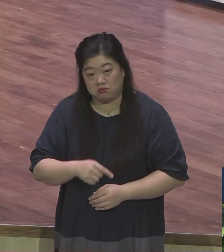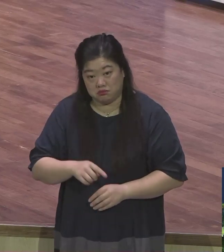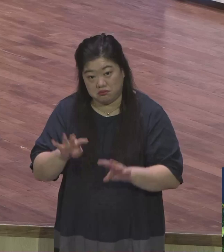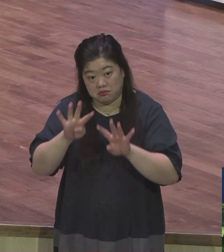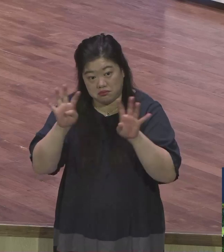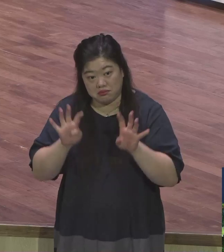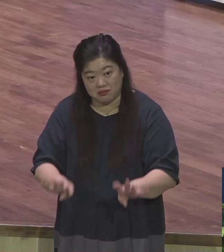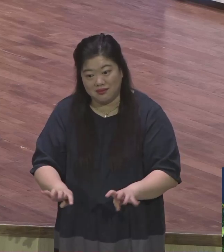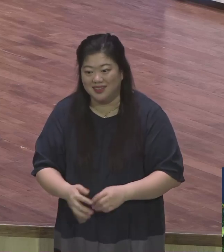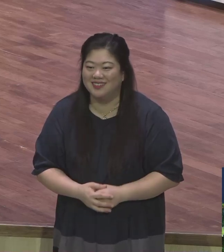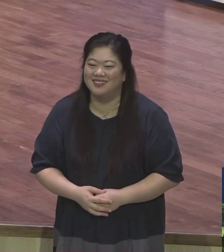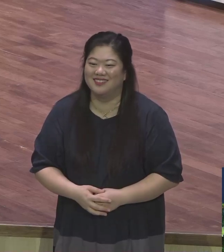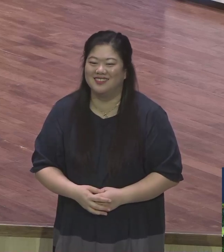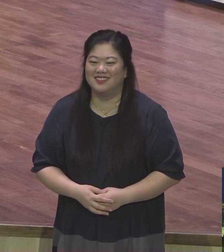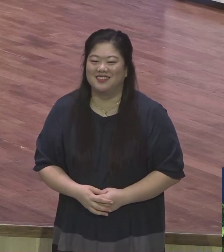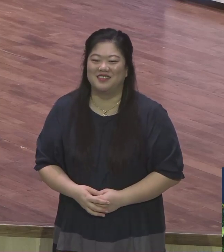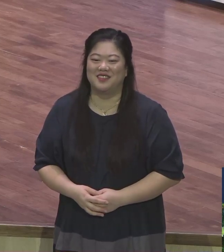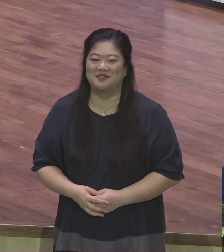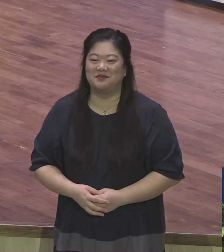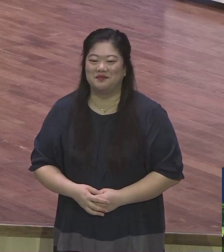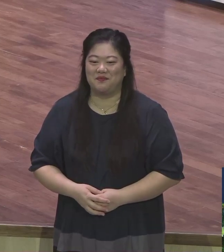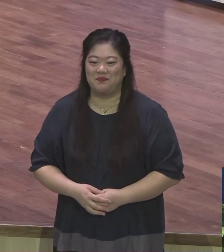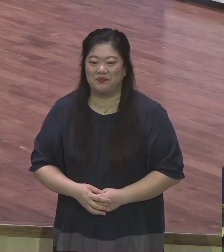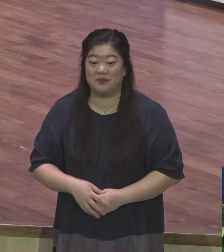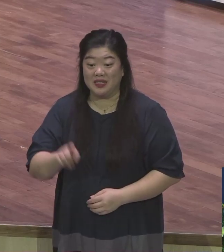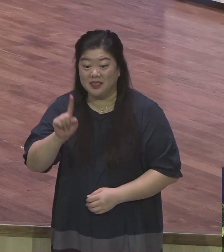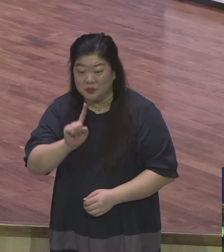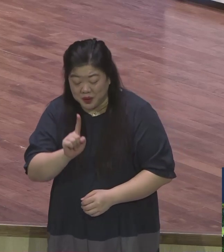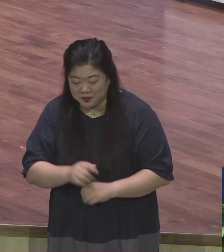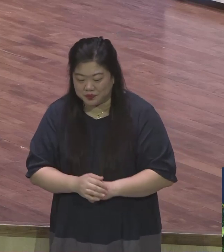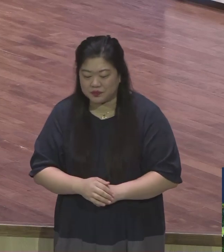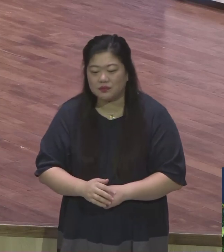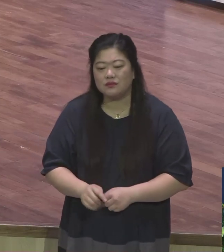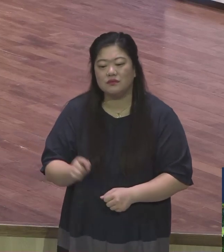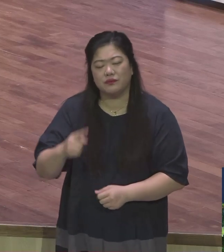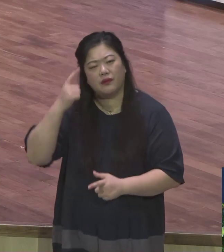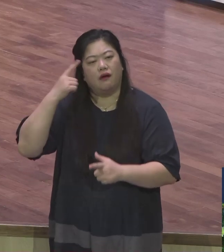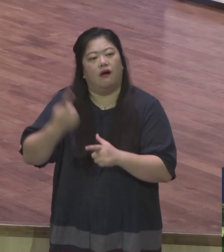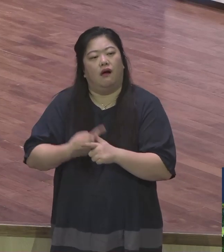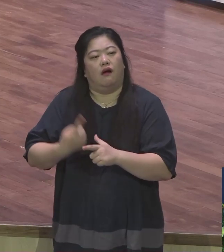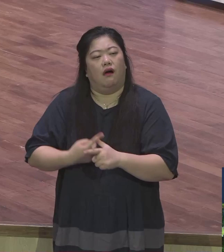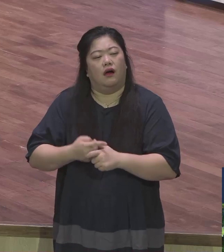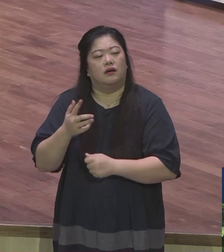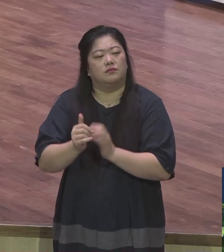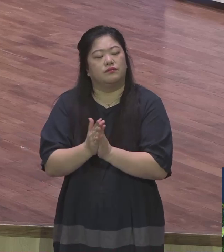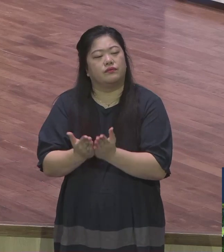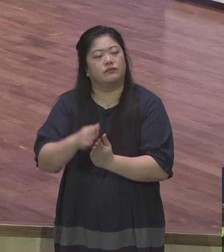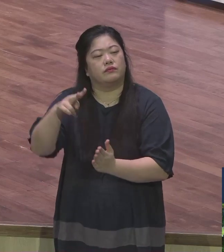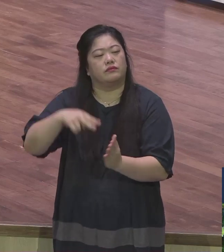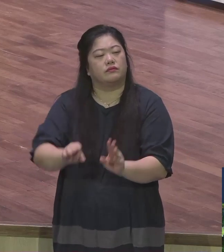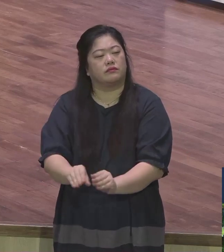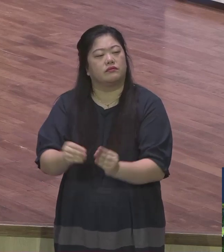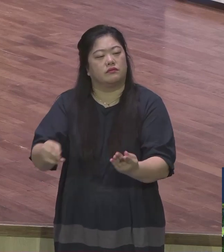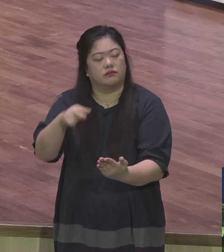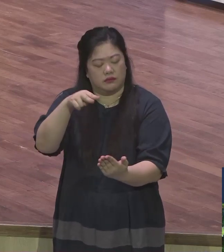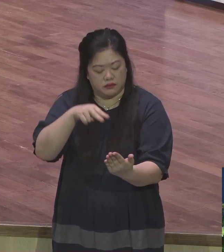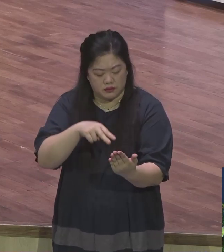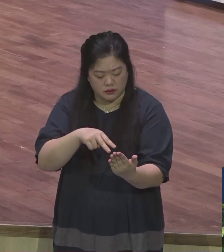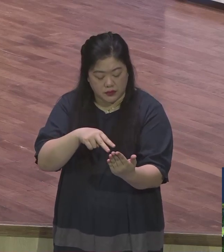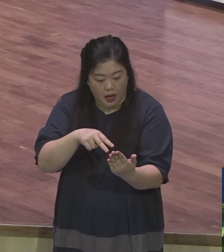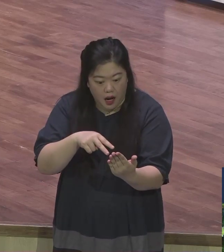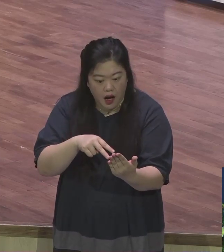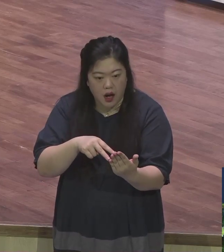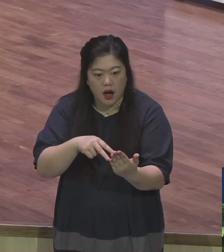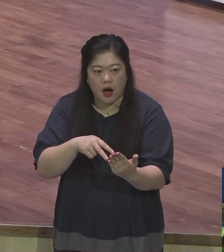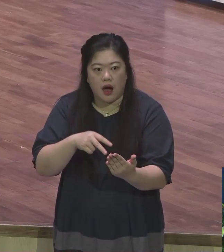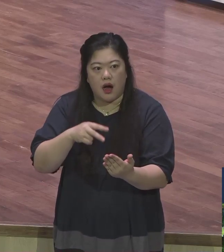무슨 말입니까 말씀이 각인이 되면 새로운 삶이 시작된다. 말씀이 진짜